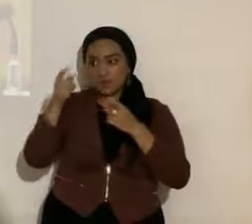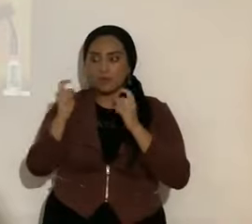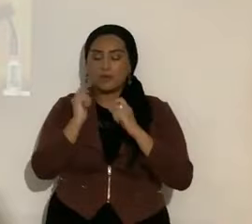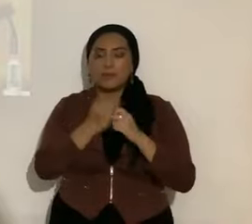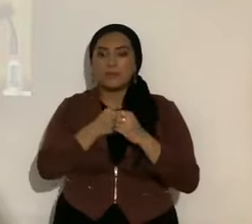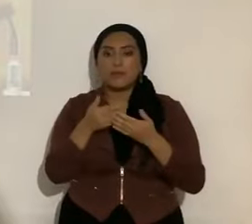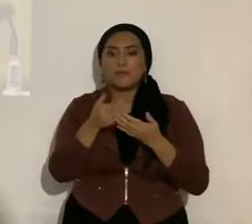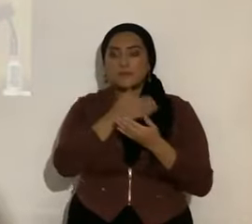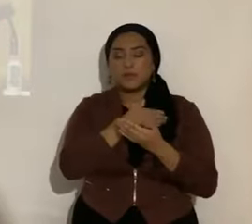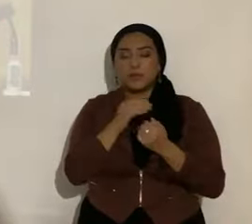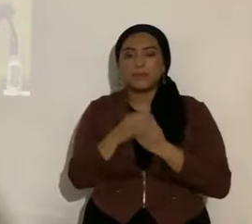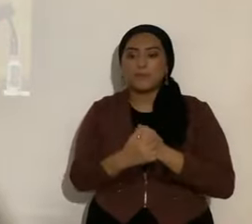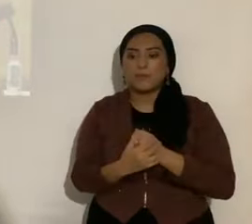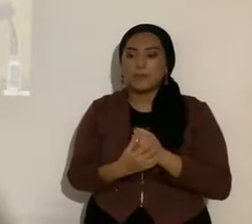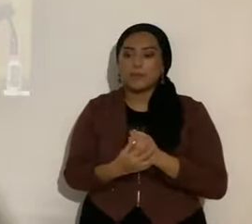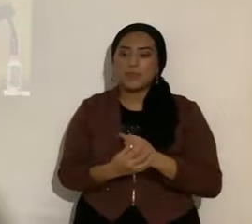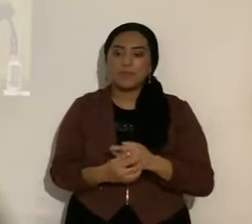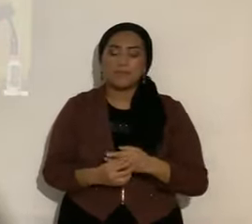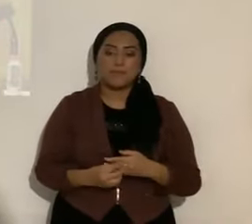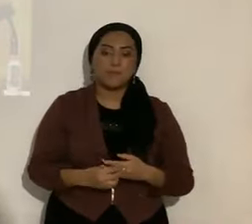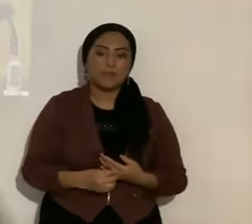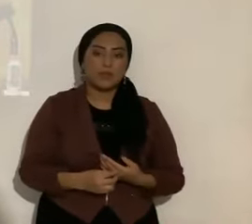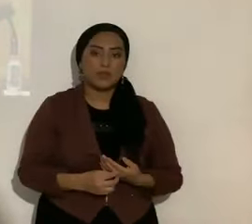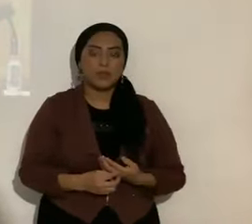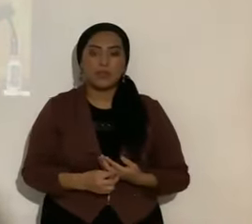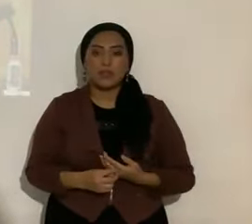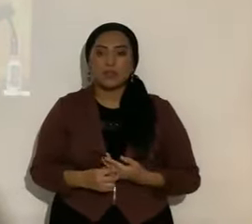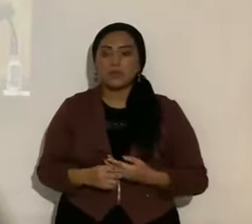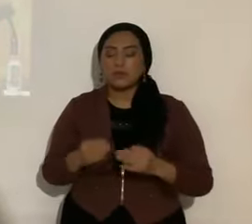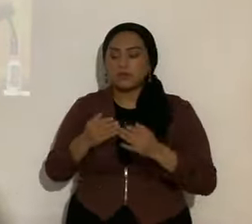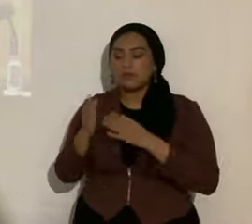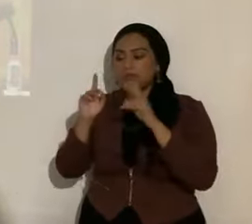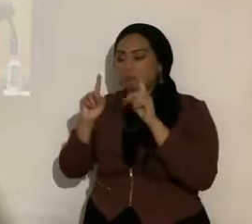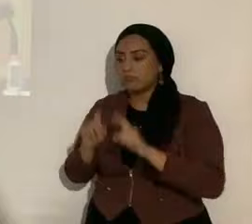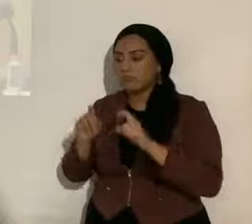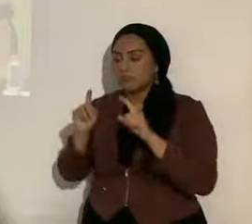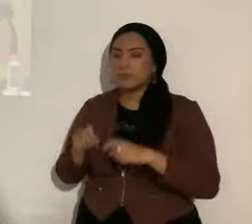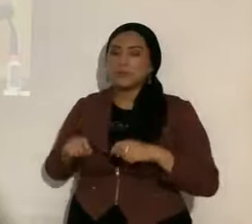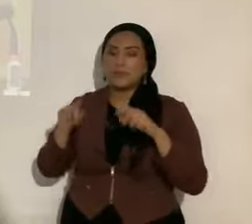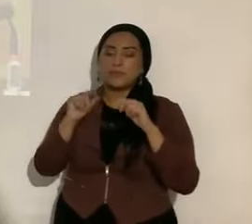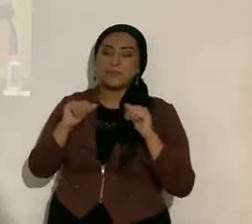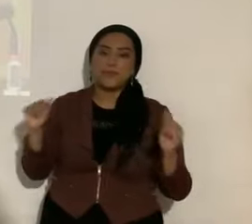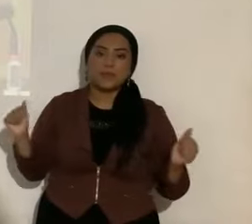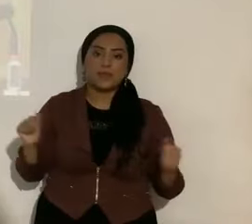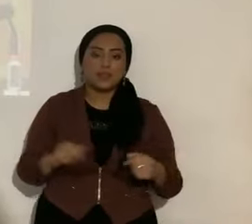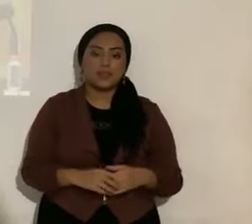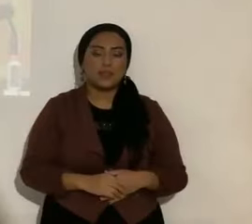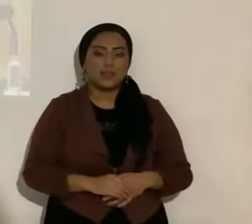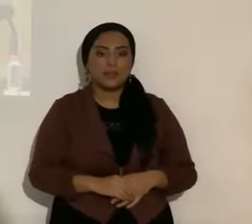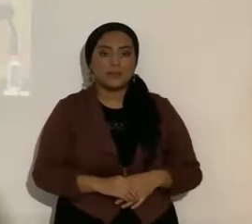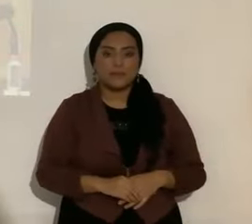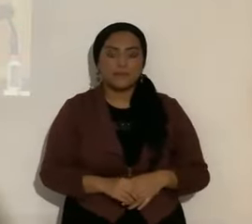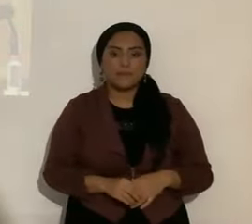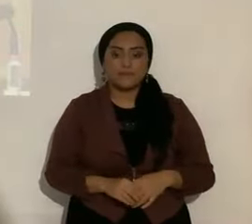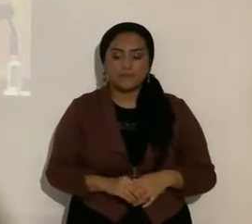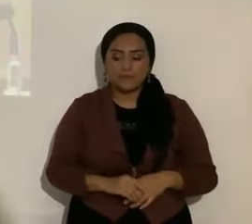antes para soportar pruebas, dificultades, escupitazos, ¿oíste